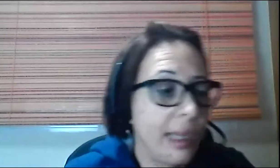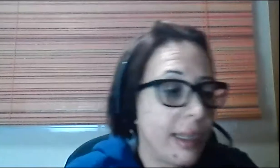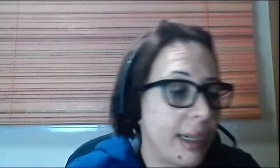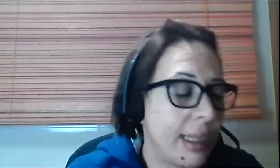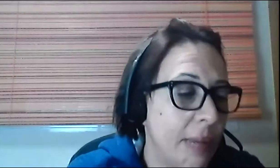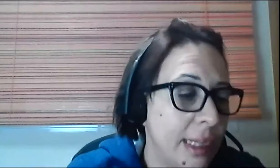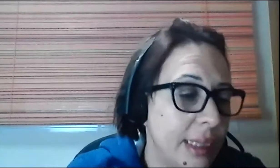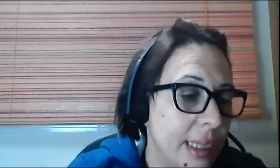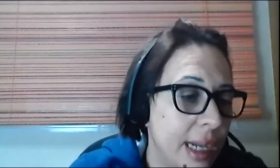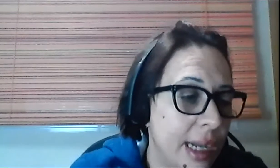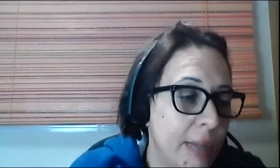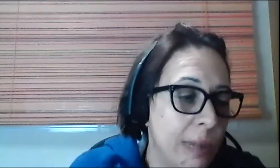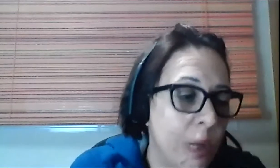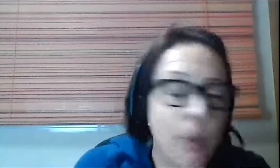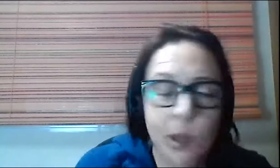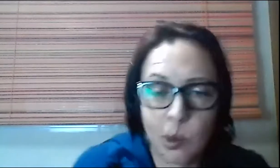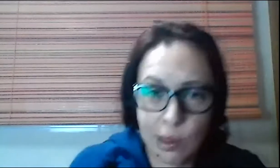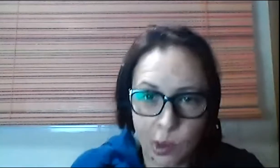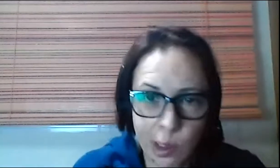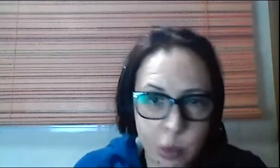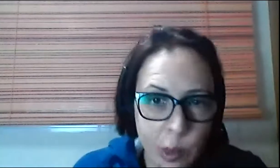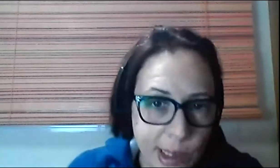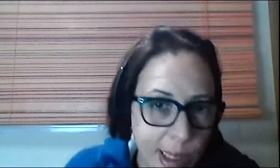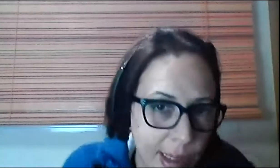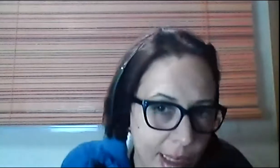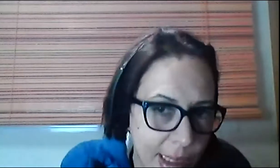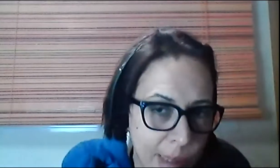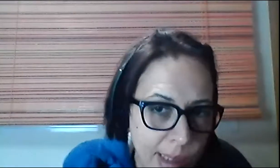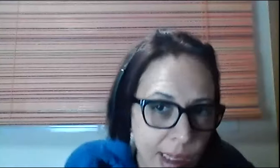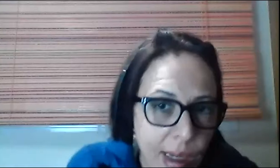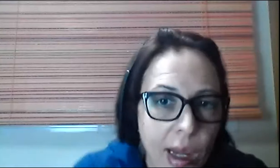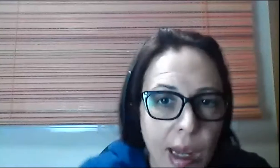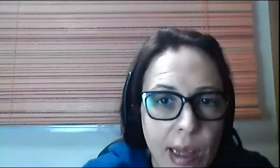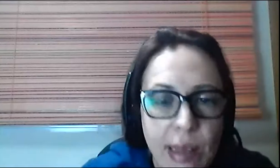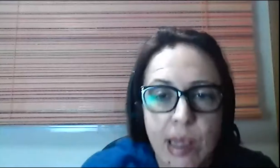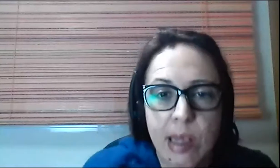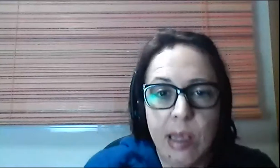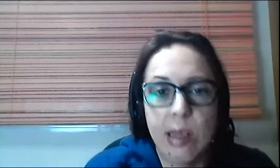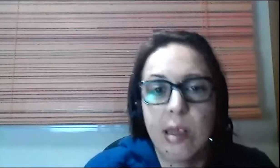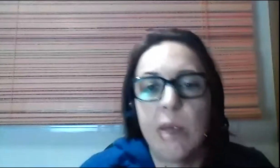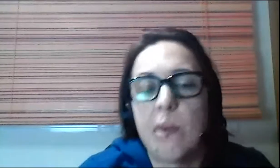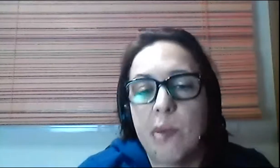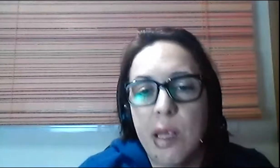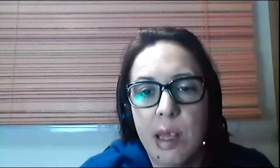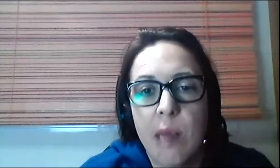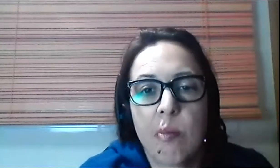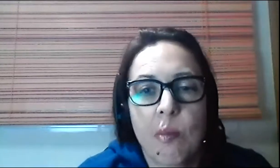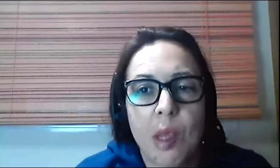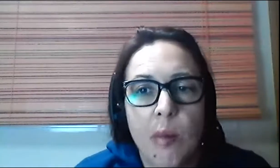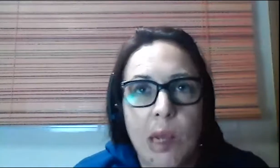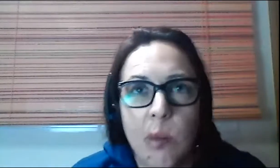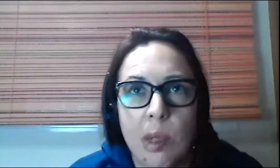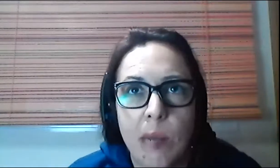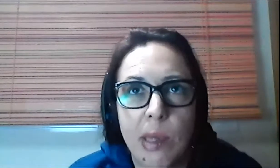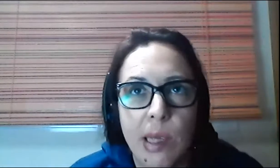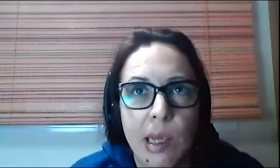qué alternativas hay para ocupar tu tiempo después, qué alternativas hay de vivienda,